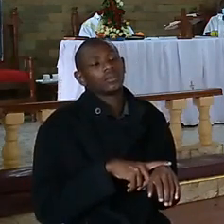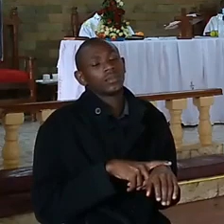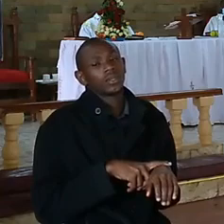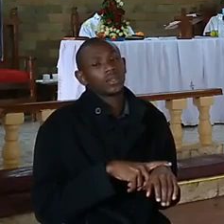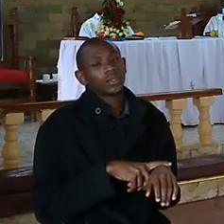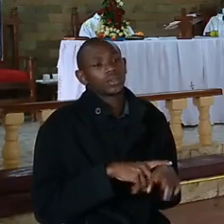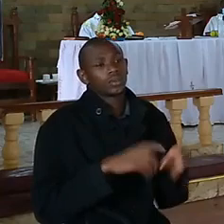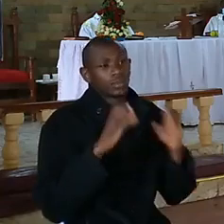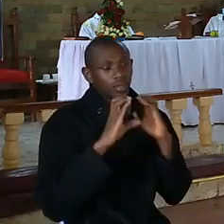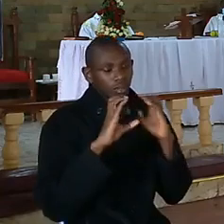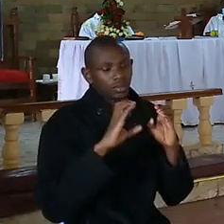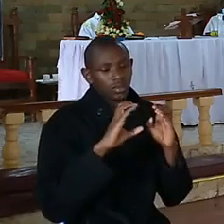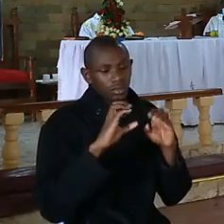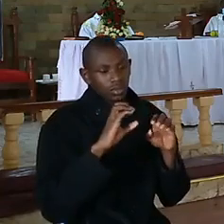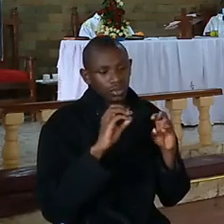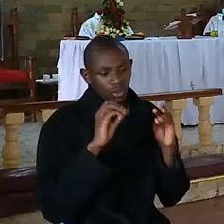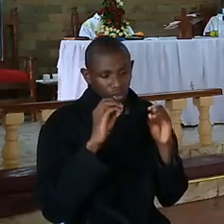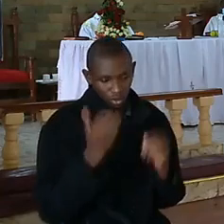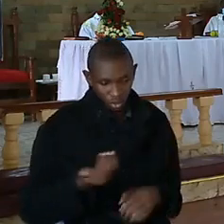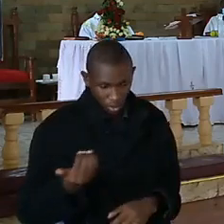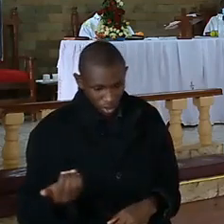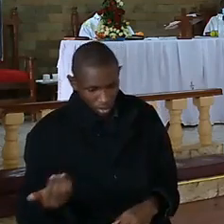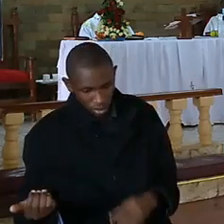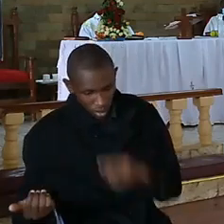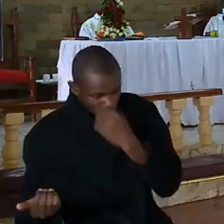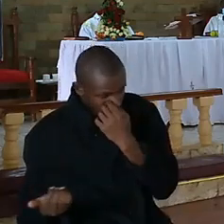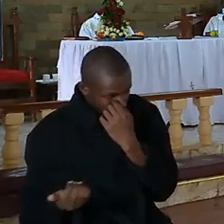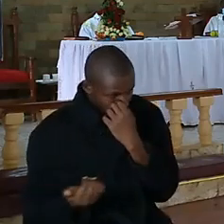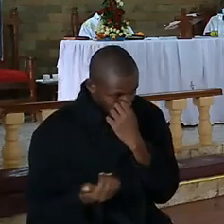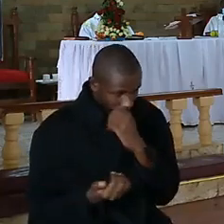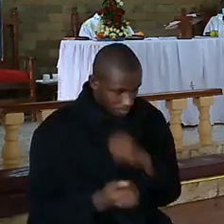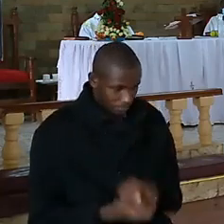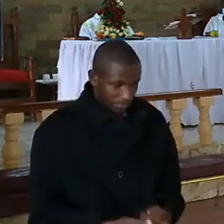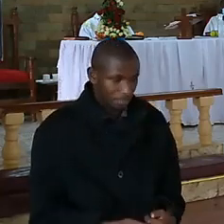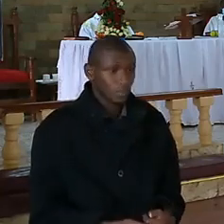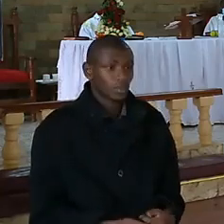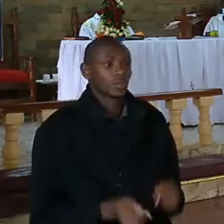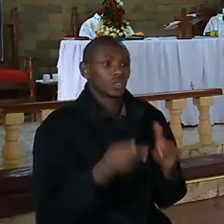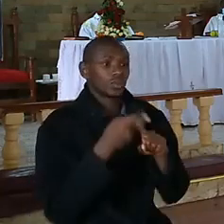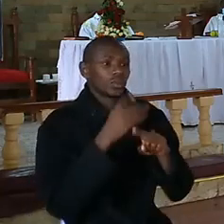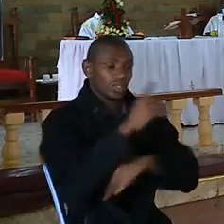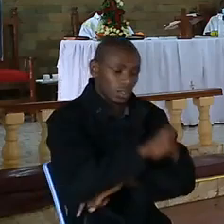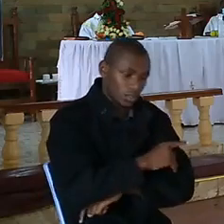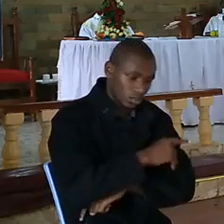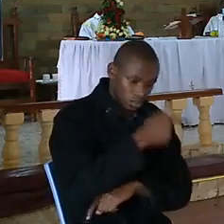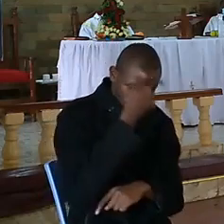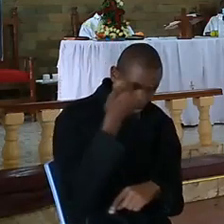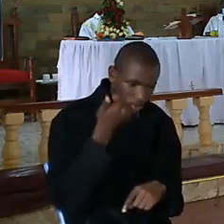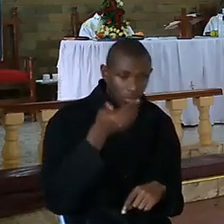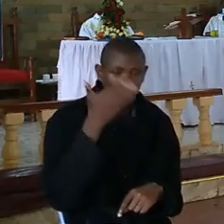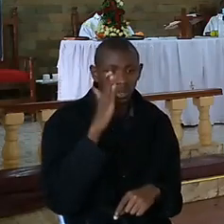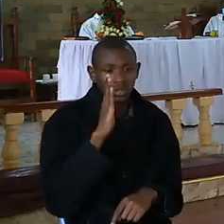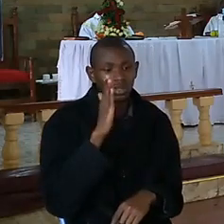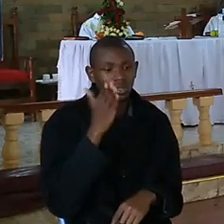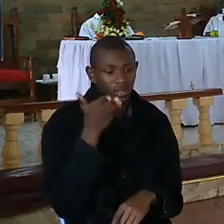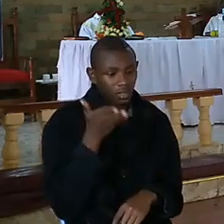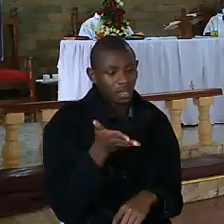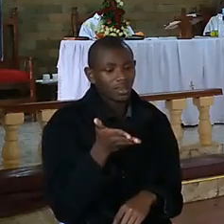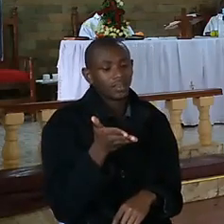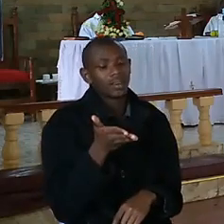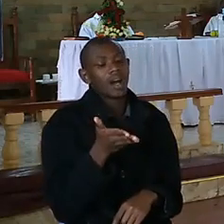gukinyira arutwo angi me mucii na maundu mau mangi no finally umuthi ni tondu ngai ni akoragwo kuo ni turi na